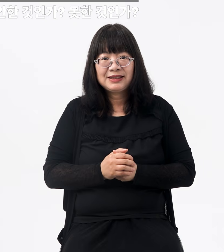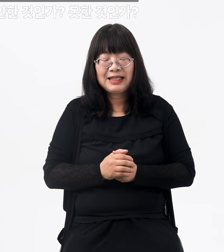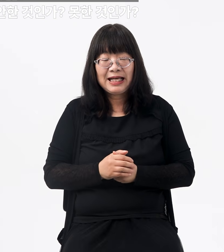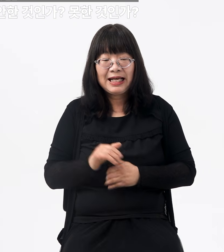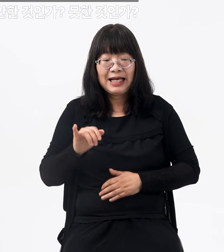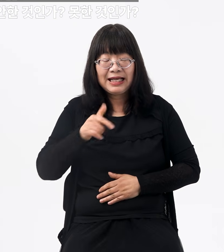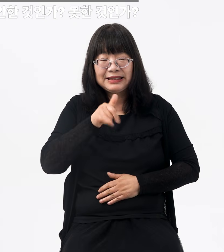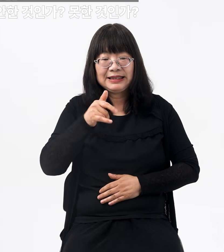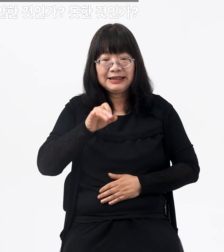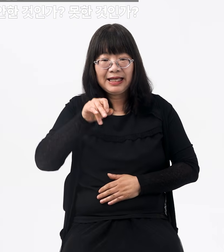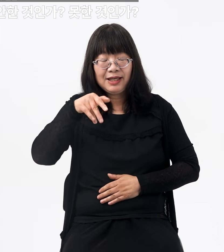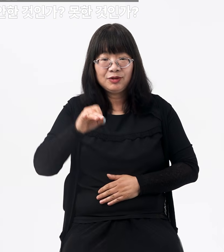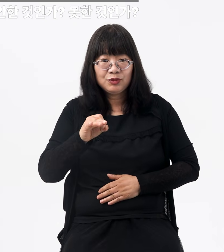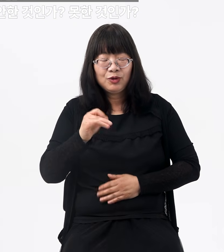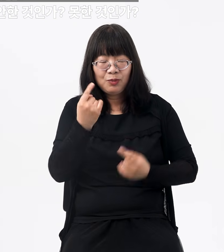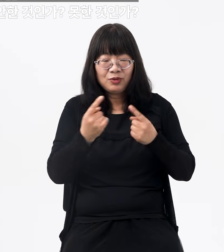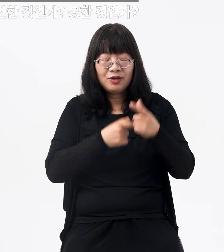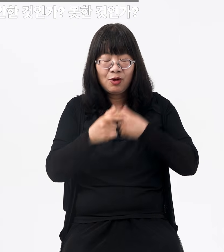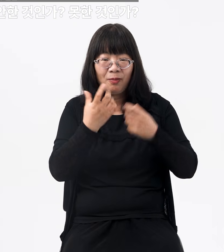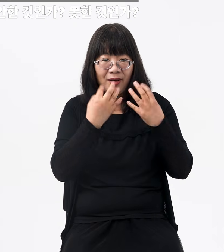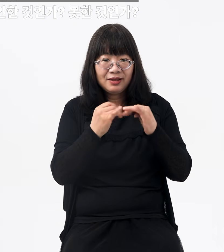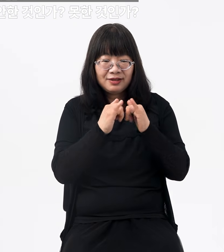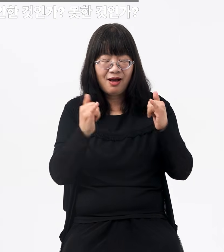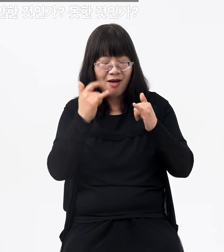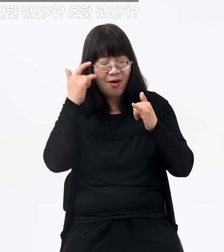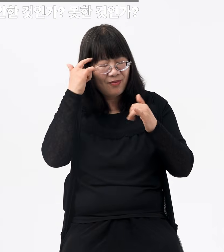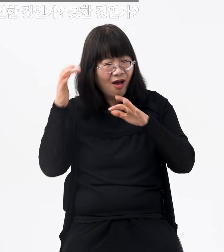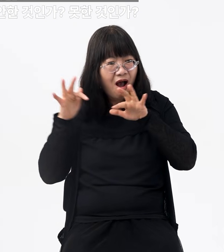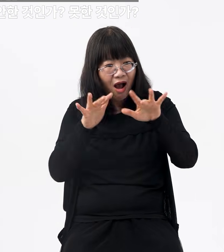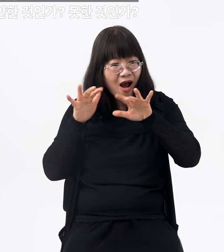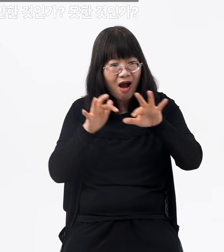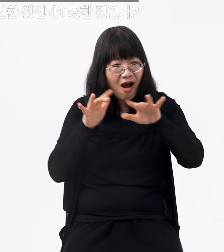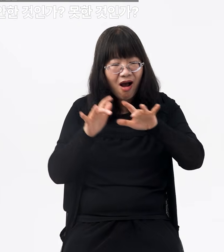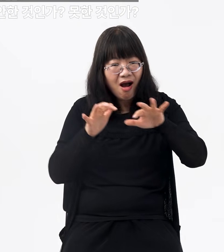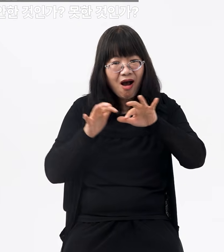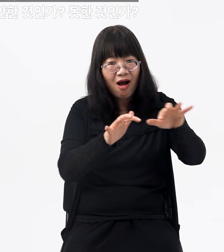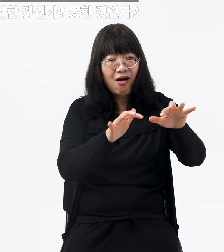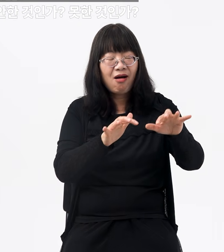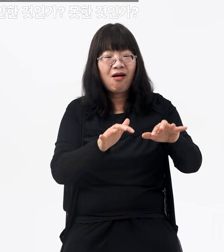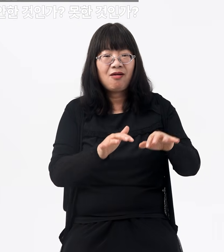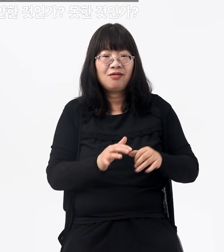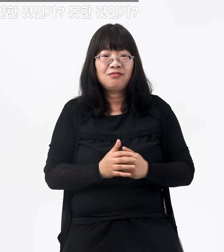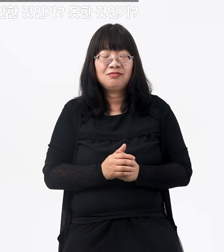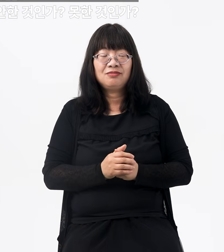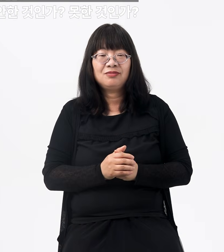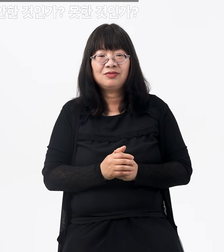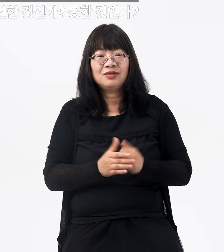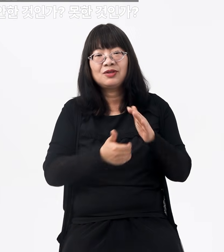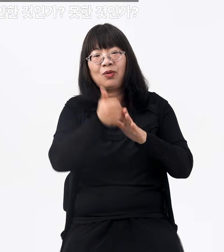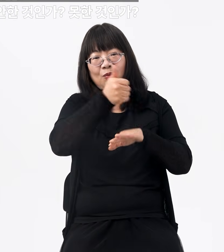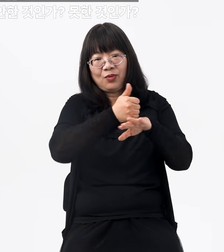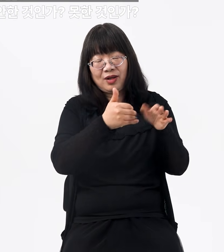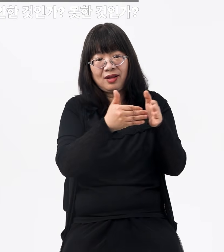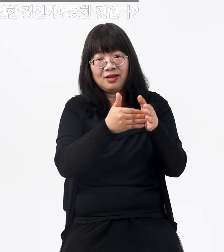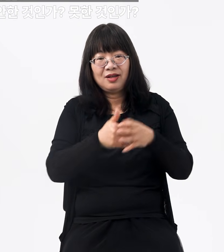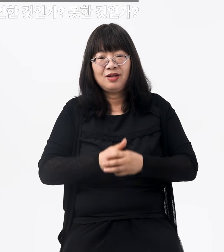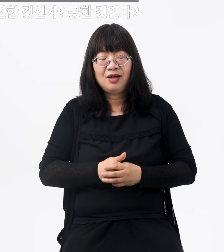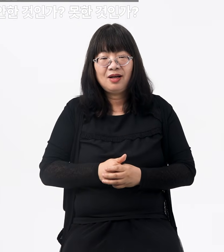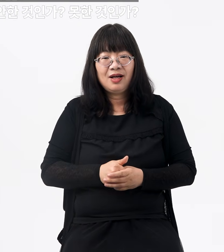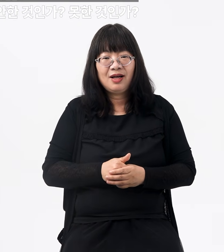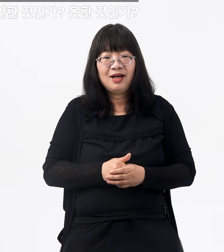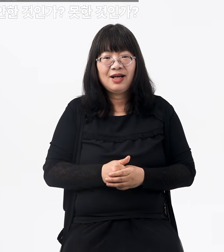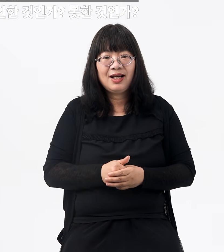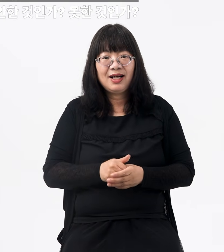뛰어넘었어요. 그러니까 엄청난 흥행에 성공을 한 겁니다. 그러니까 쉽게